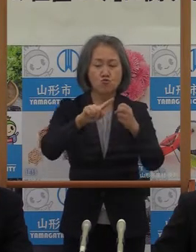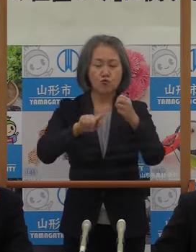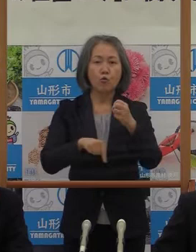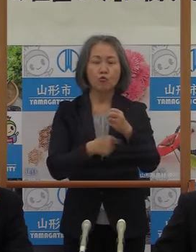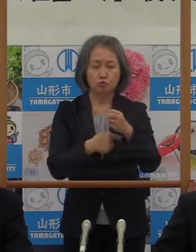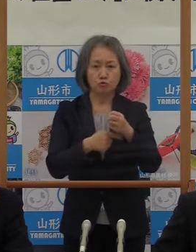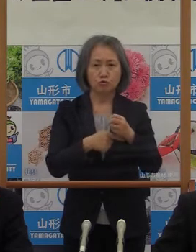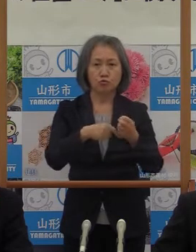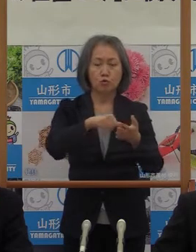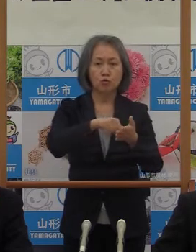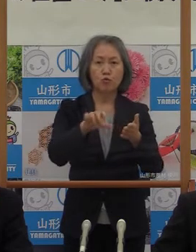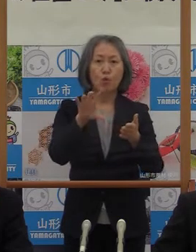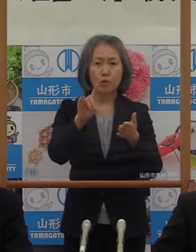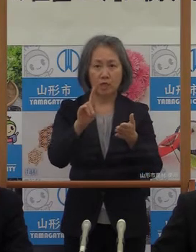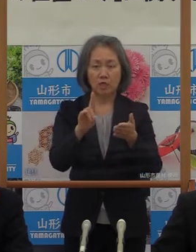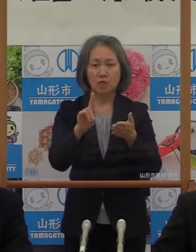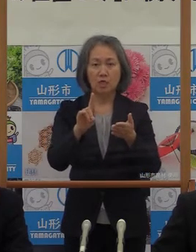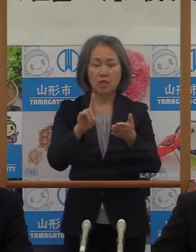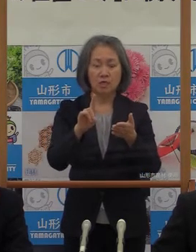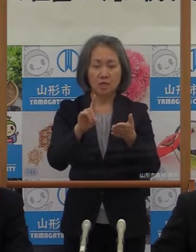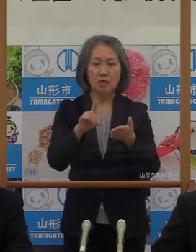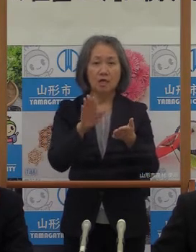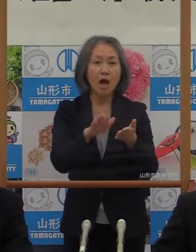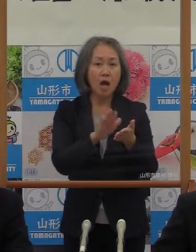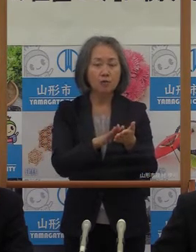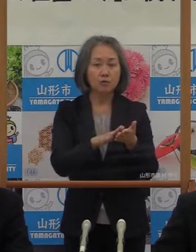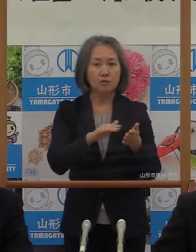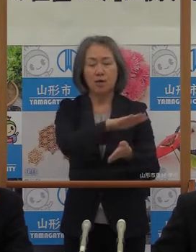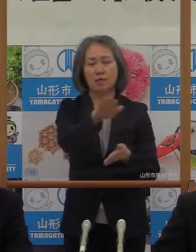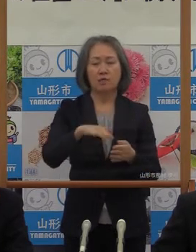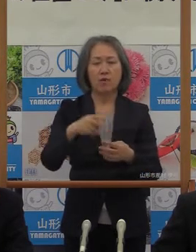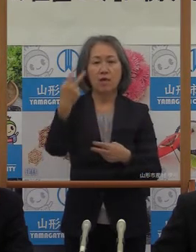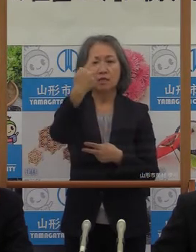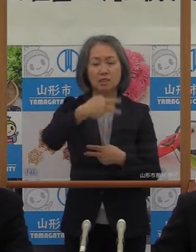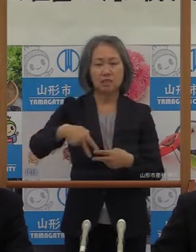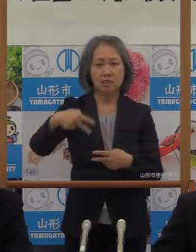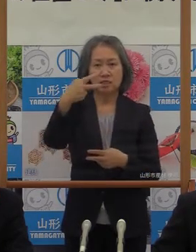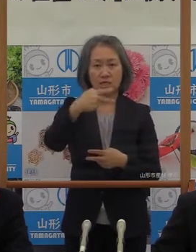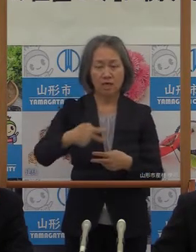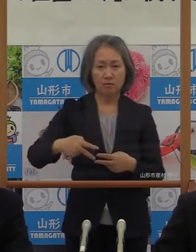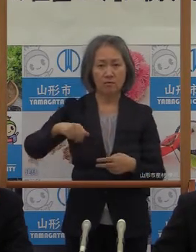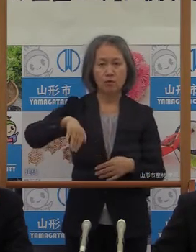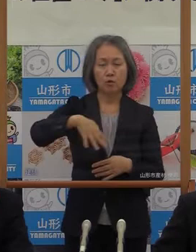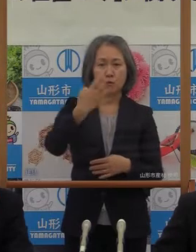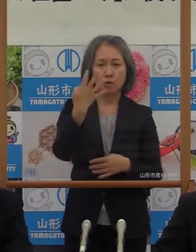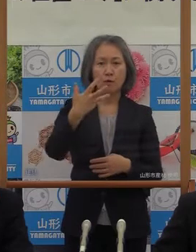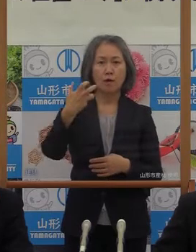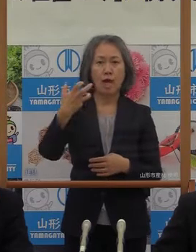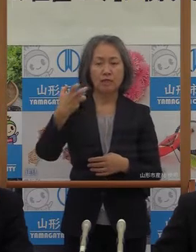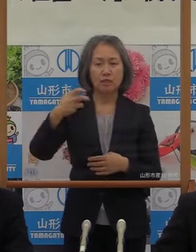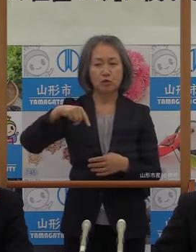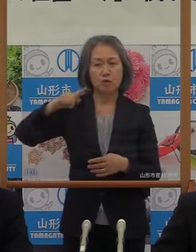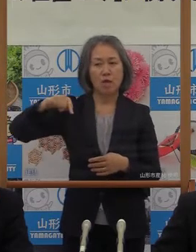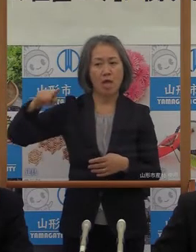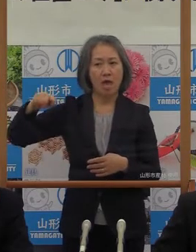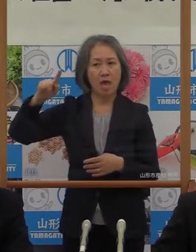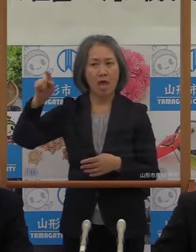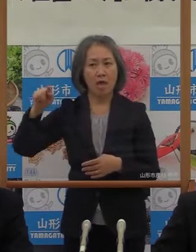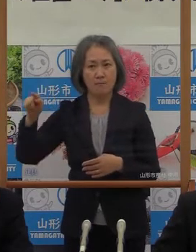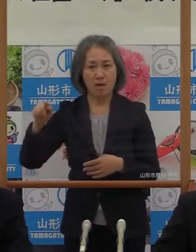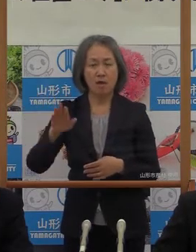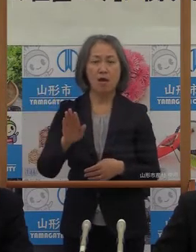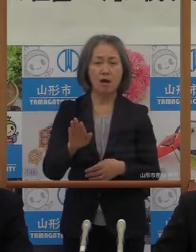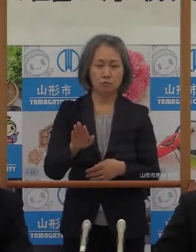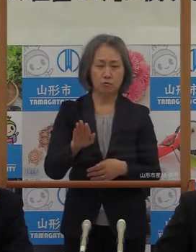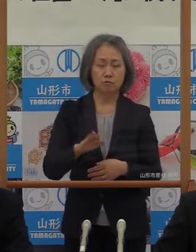積というふうにご理解いただきたいんですが、2480平米ございます。で